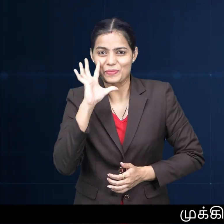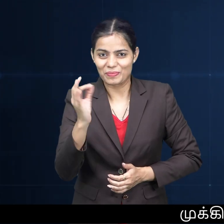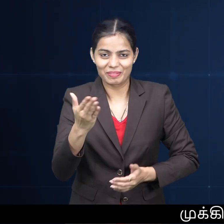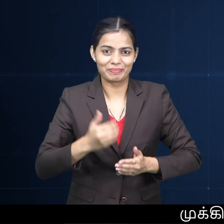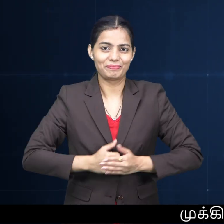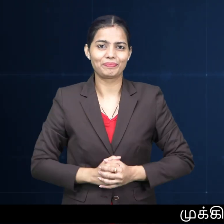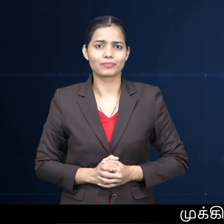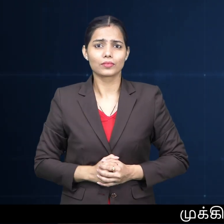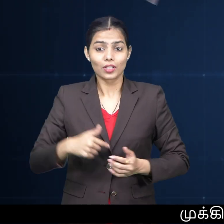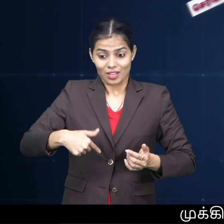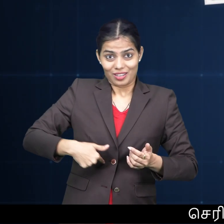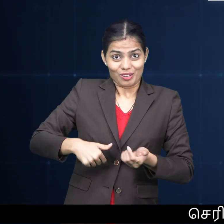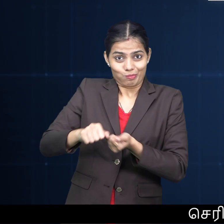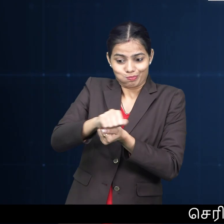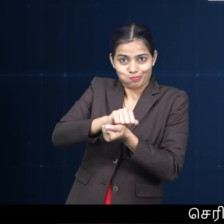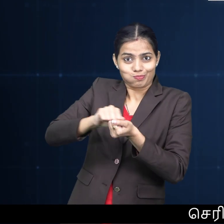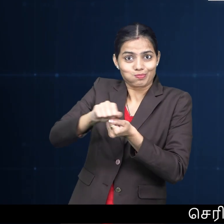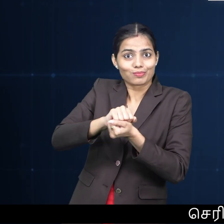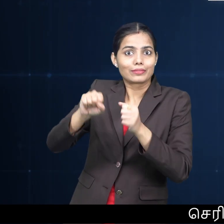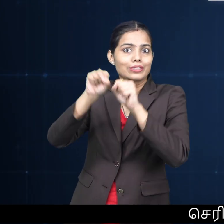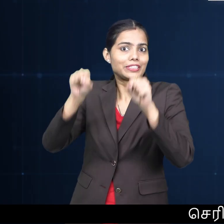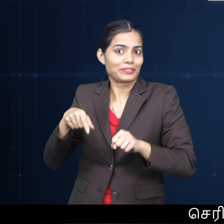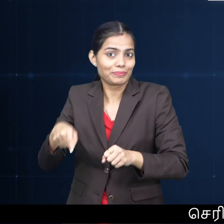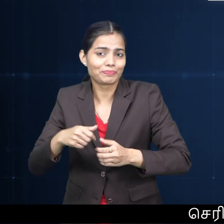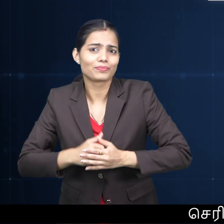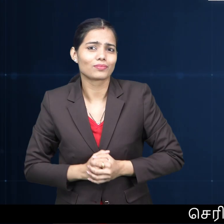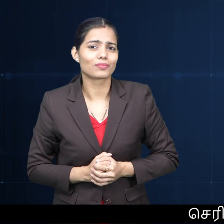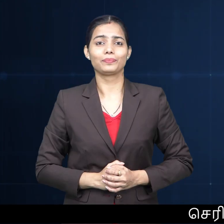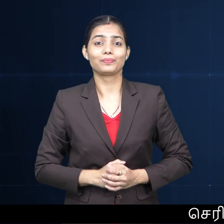முக்கிய வார்த்தைகள்: செரிமான அமைப்பு,